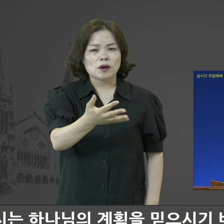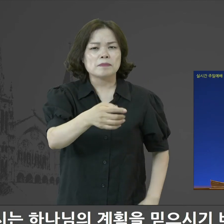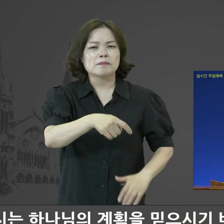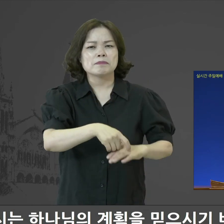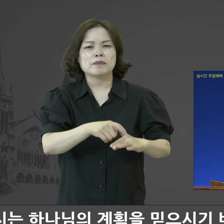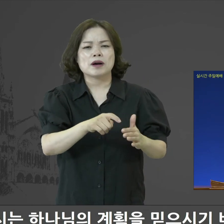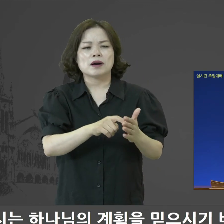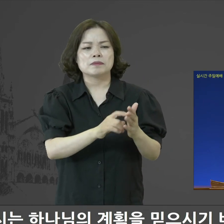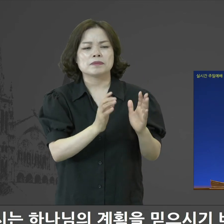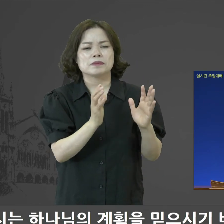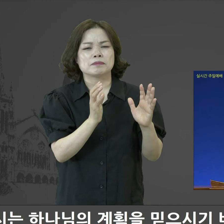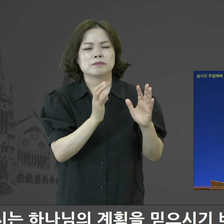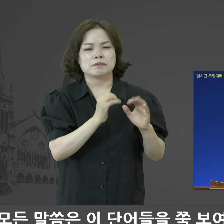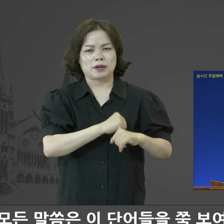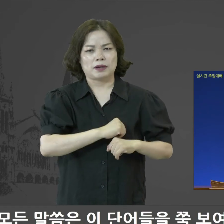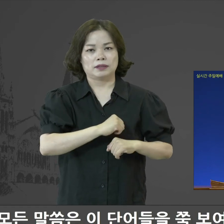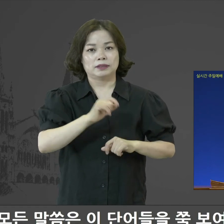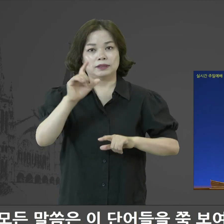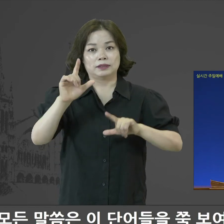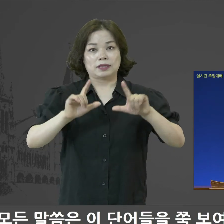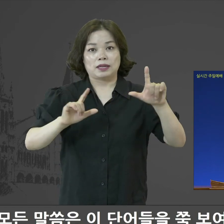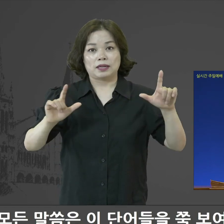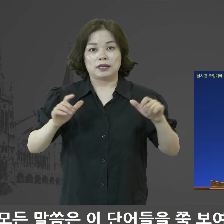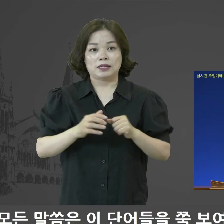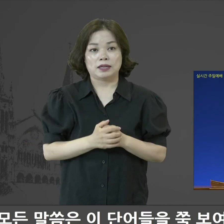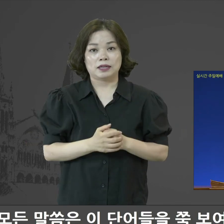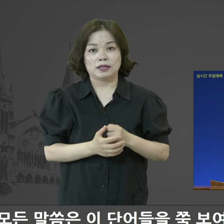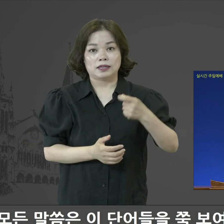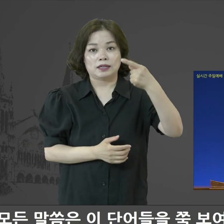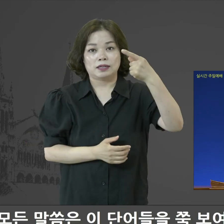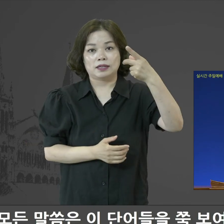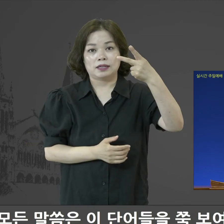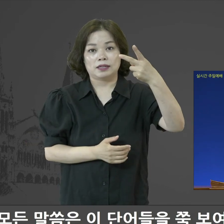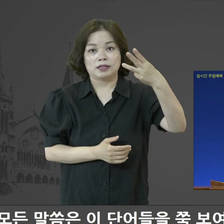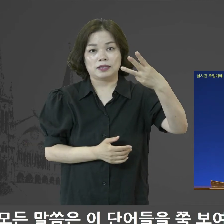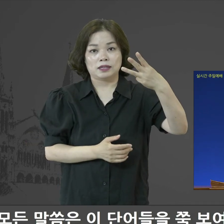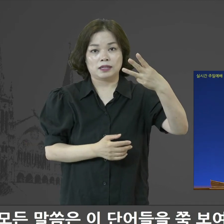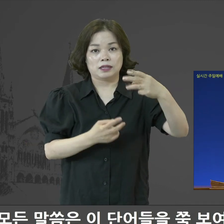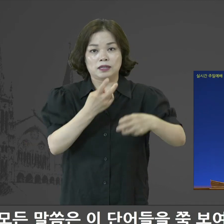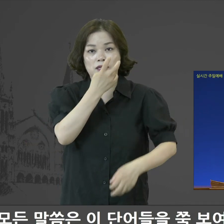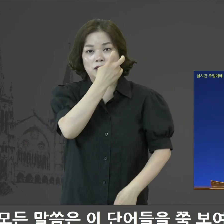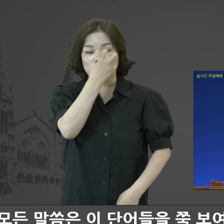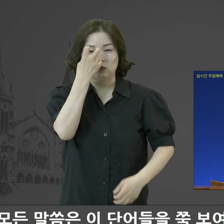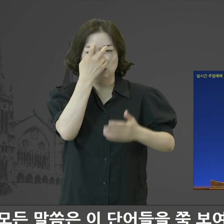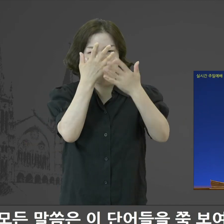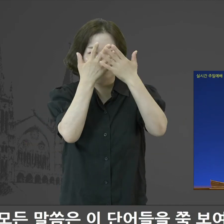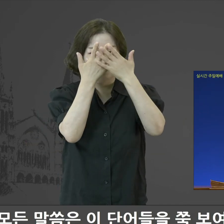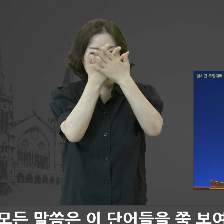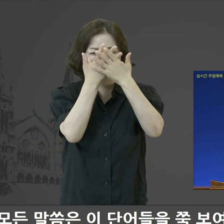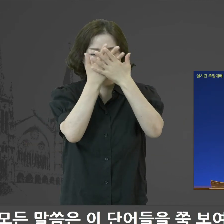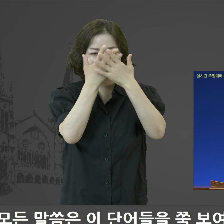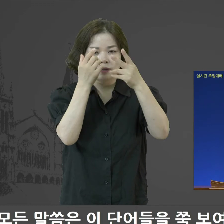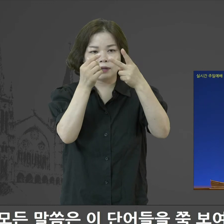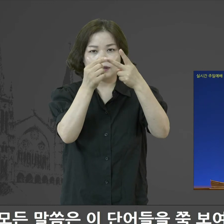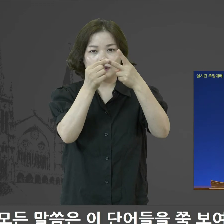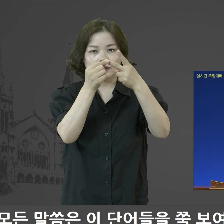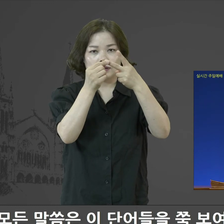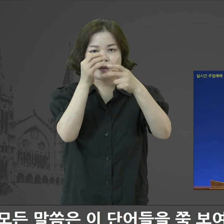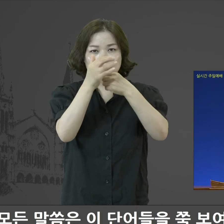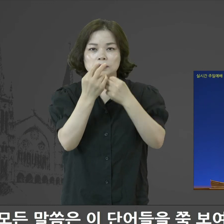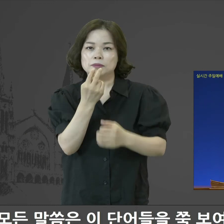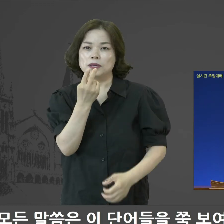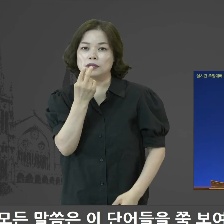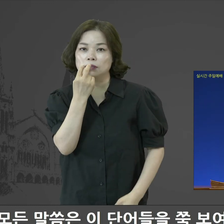마음이 망가지는 상태를 설명하고 있는 겁니다. 새 모습이었죠. 총기가 어두워지고 하나님의